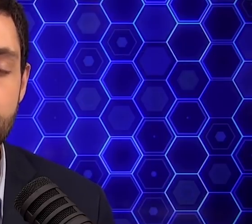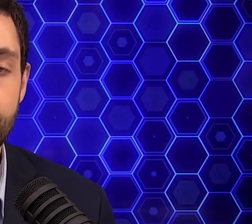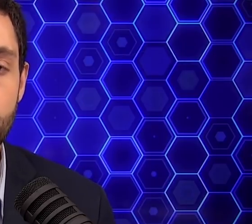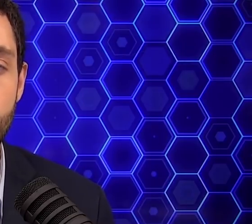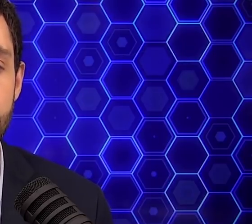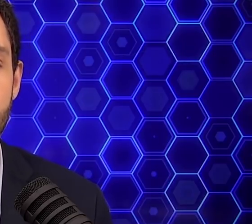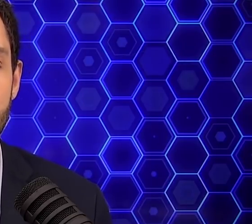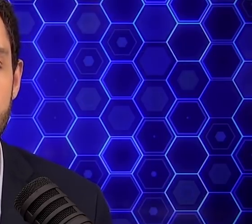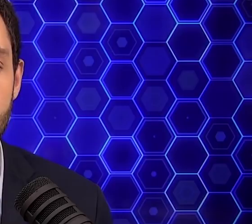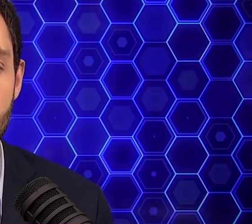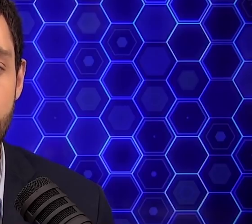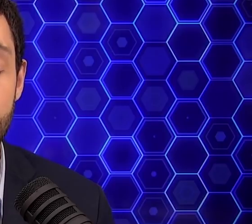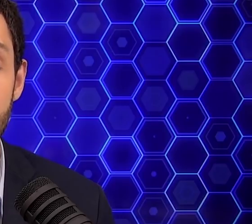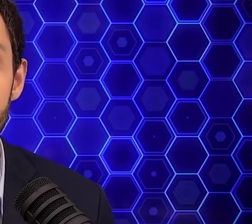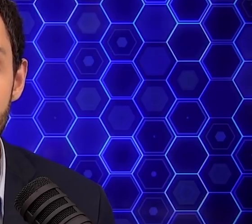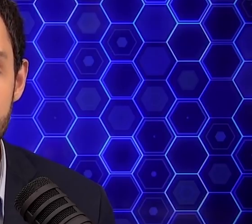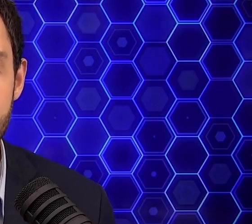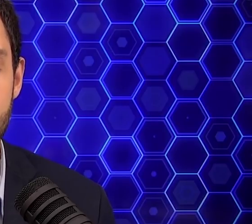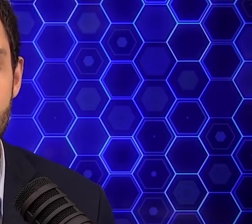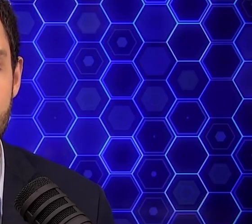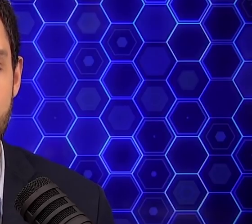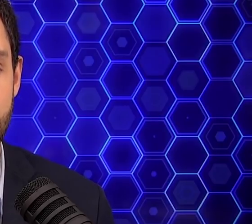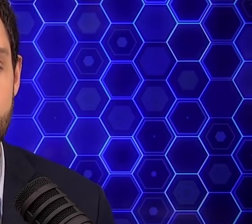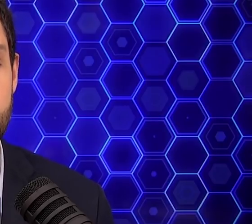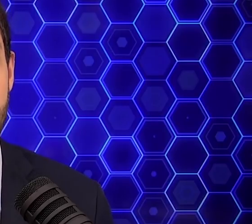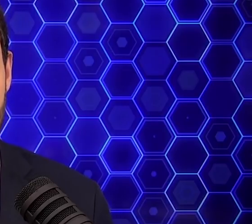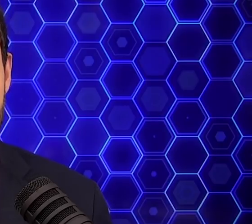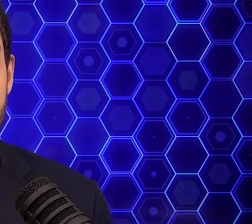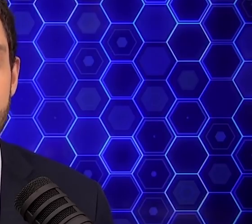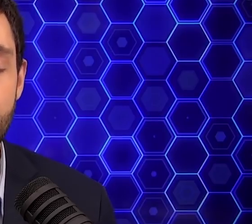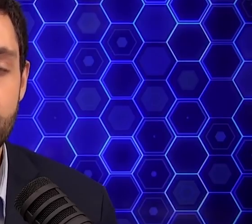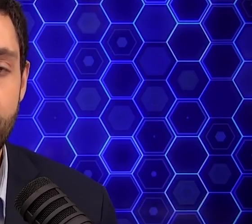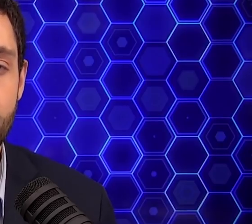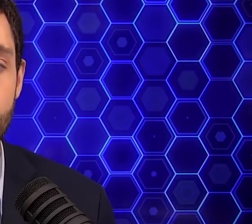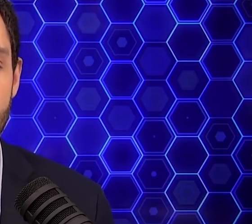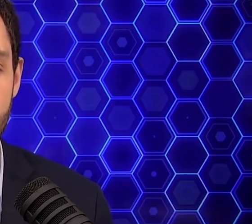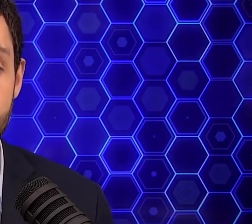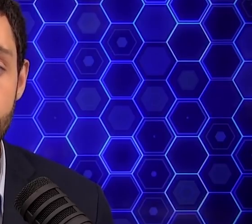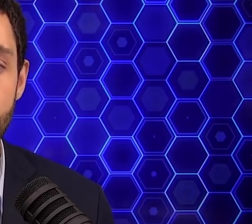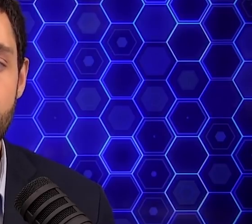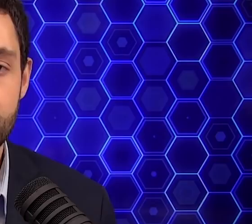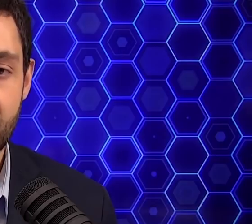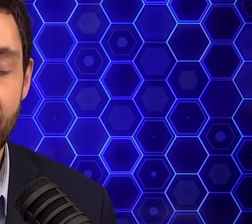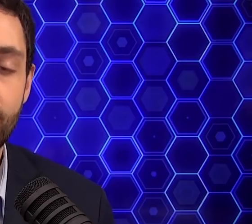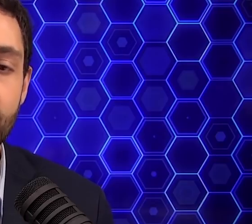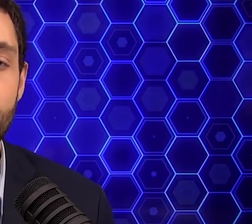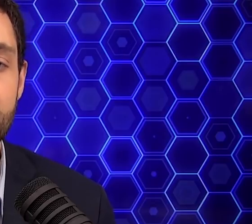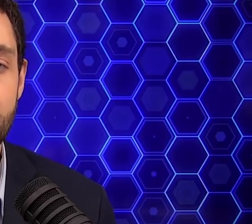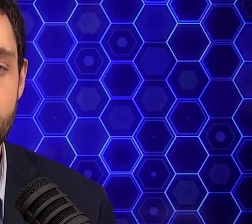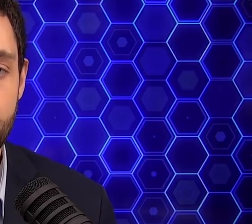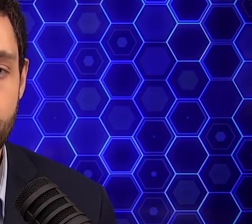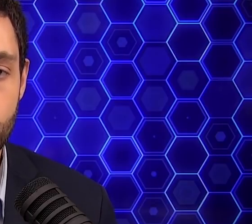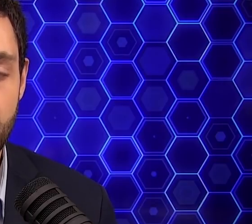live, a transmissão ao vivo que o presidente Jair Bolsonaro faz nas redes sociais dele, mas hoje será diferente. Hoje vamos entrevistar ao